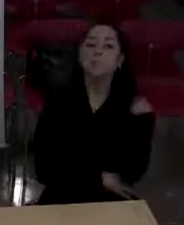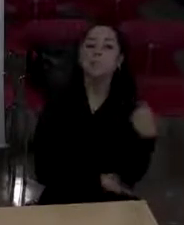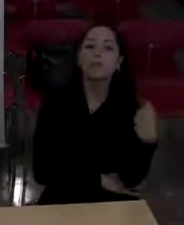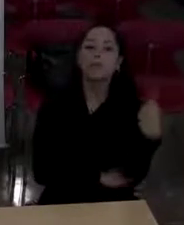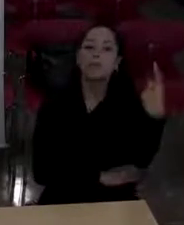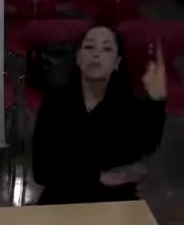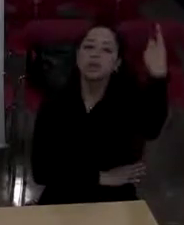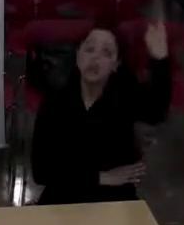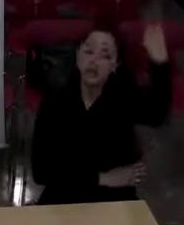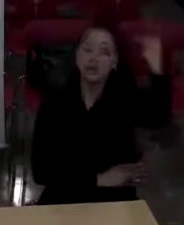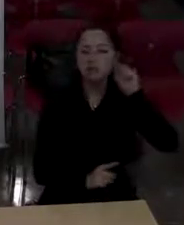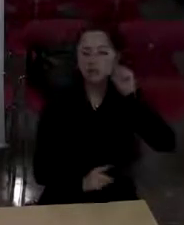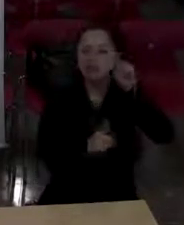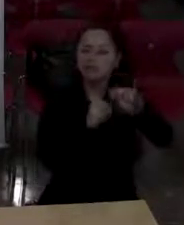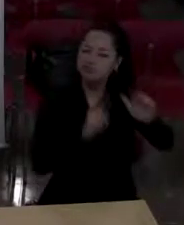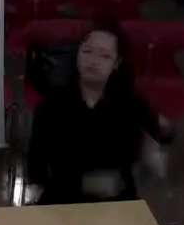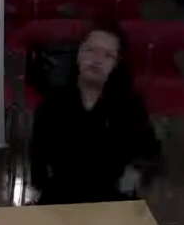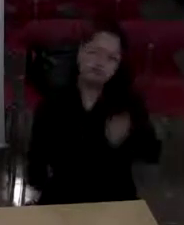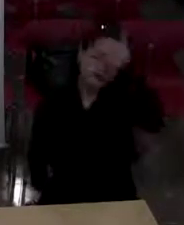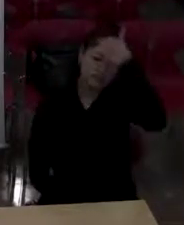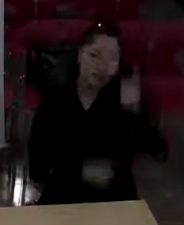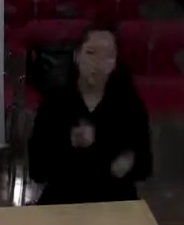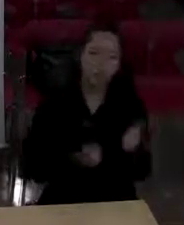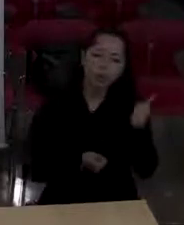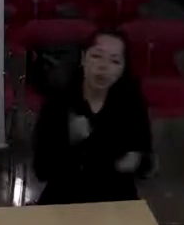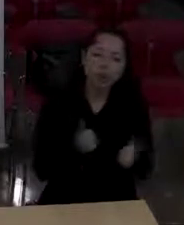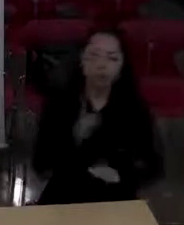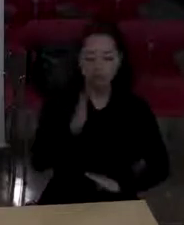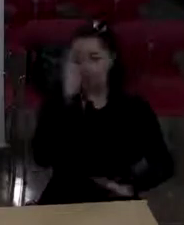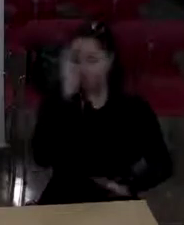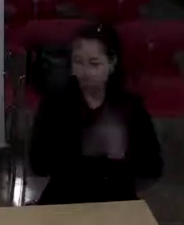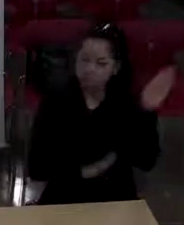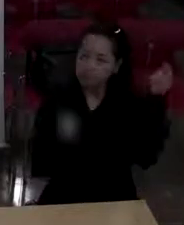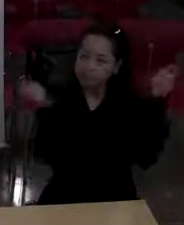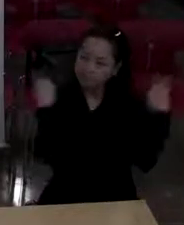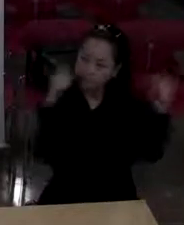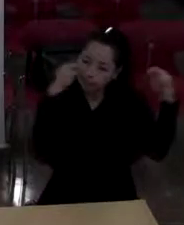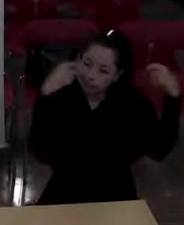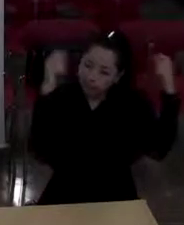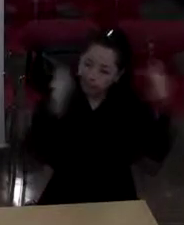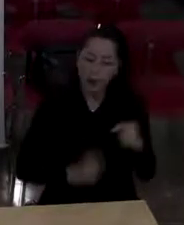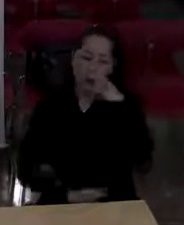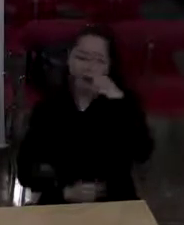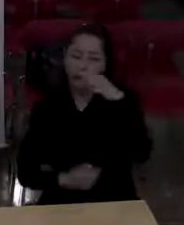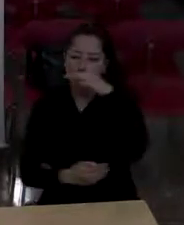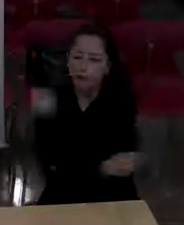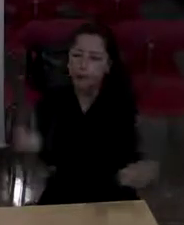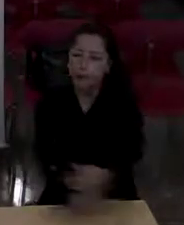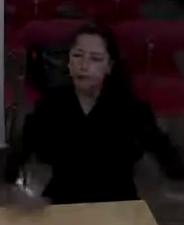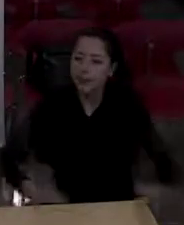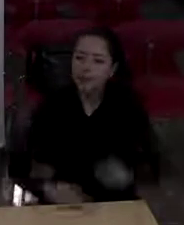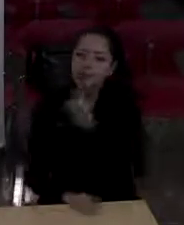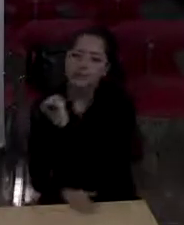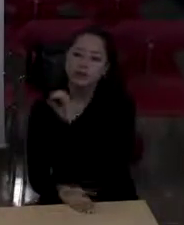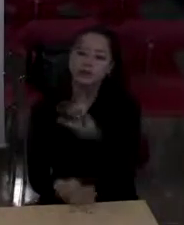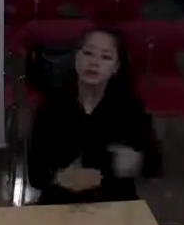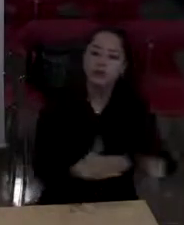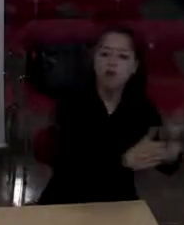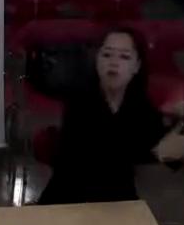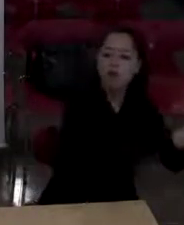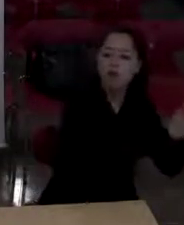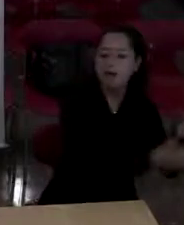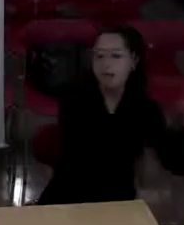sido la promoción del desarrollo integral de las niñas y los niños menores de 6 años. En este sentido, la atención